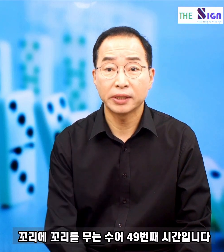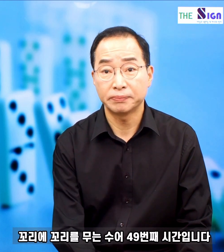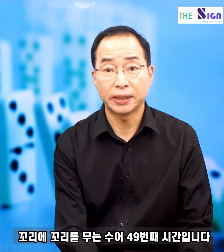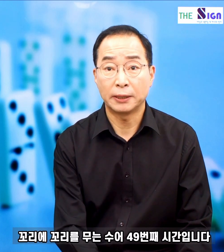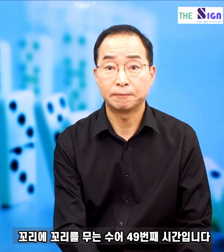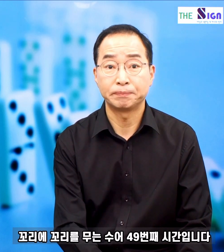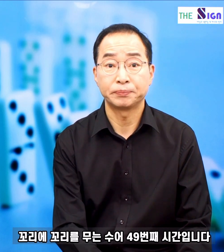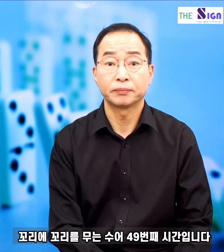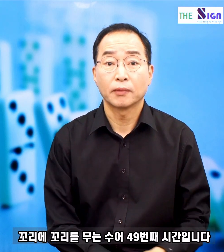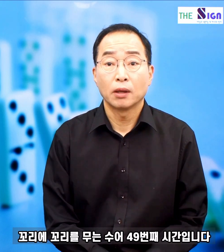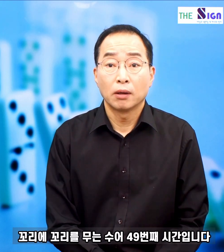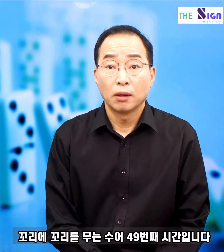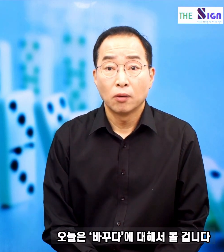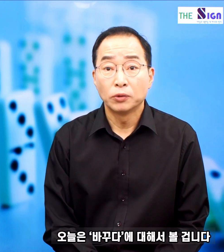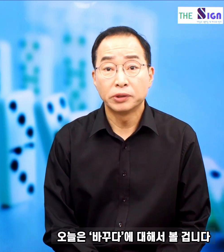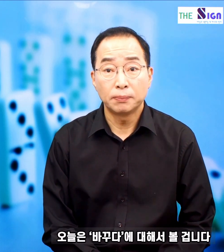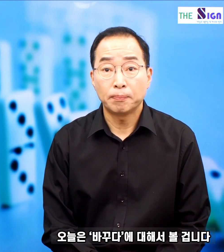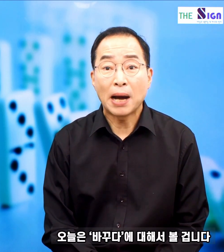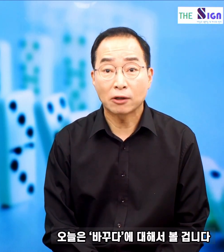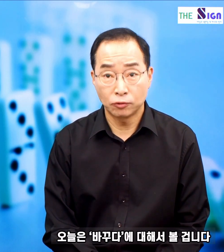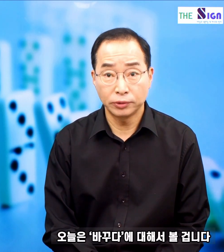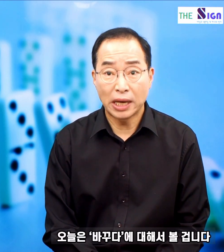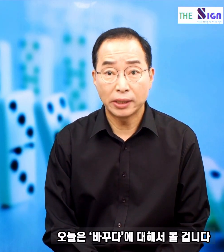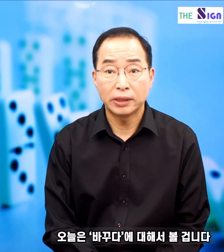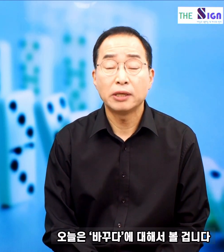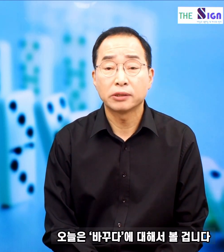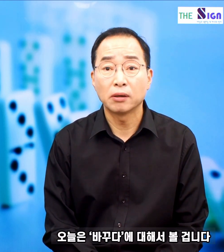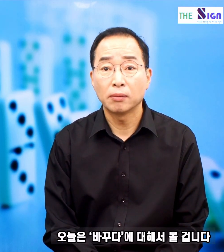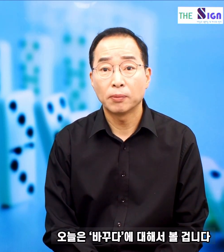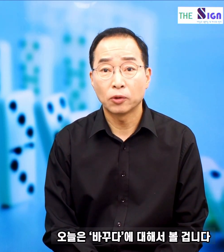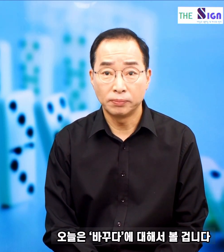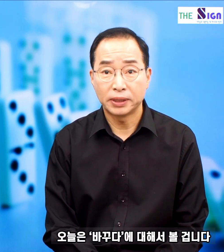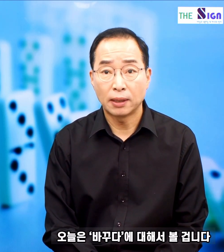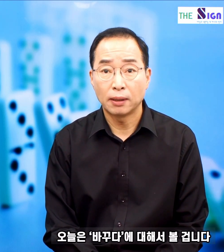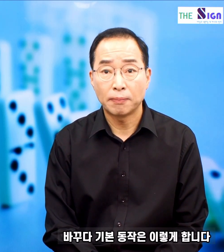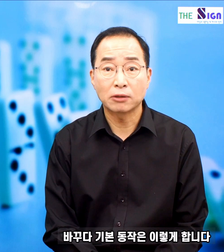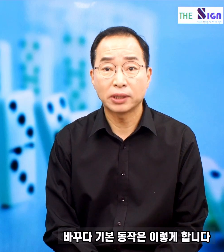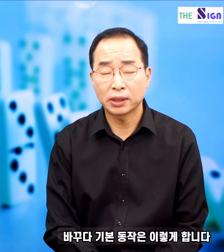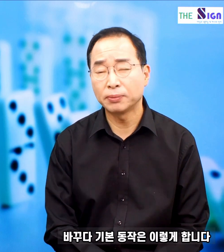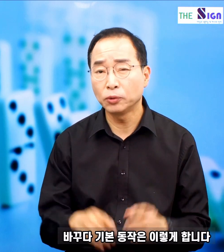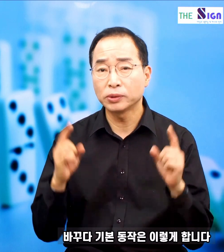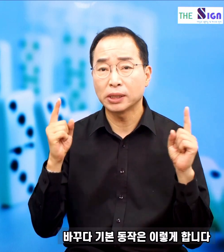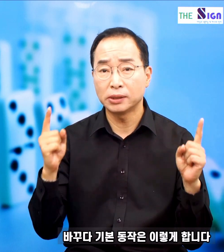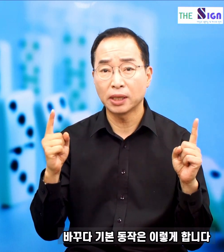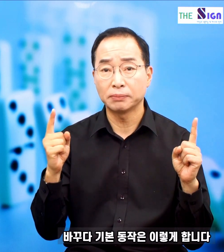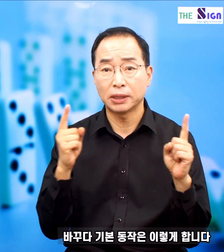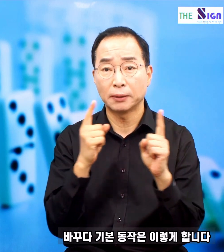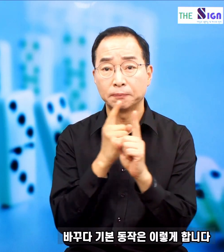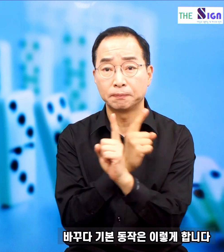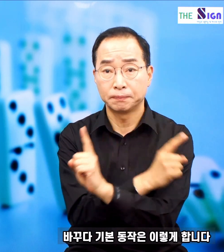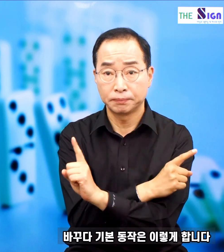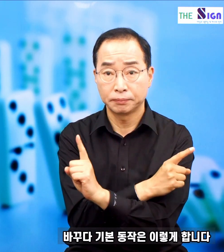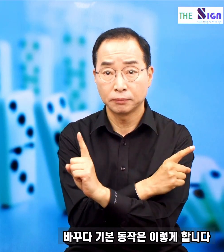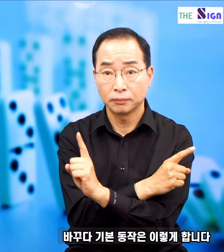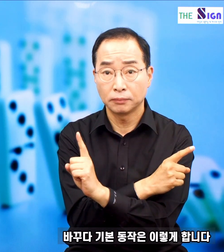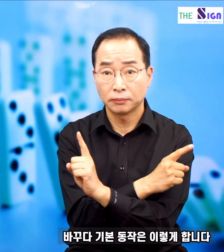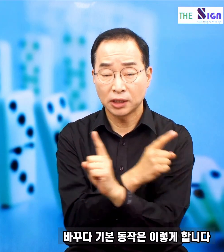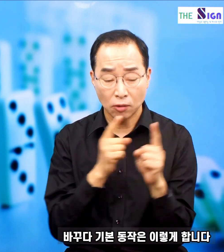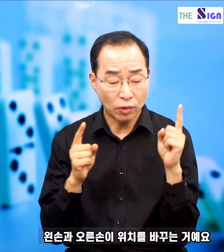시간입니다. 오늘은 바꾸다에 대해서 볼 겁니다. 바꾸다. 기본 동작은 이렇게 합니다. 자,